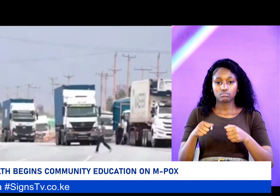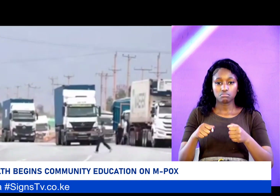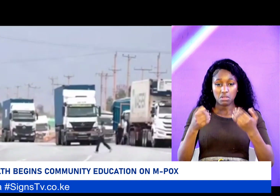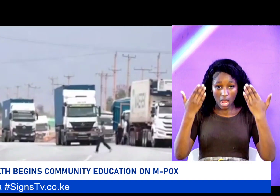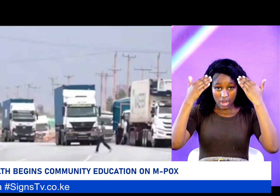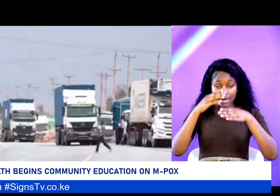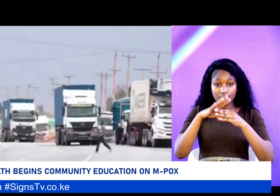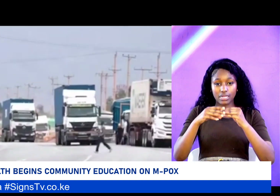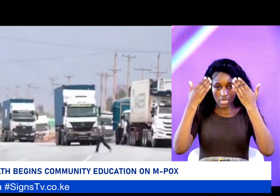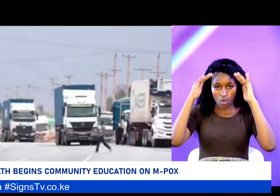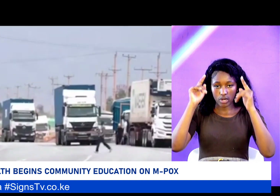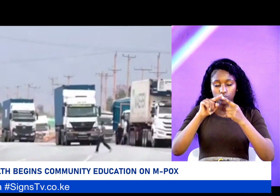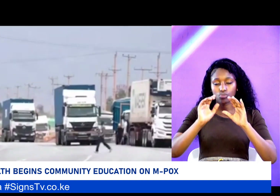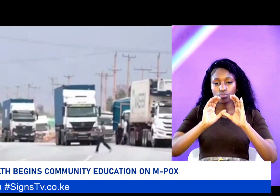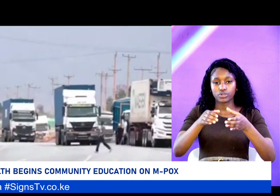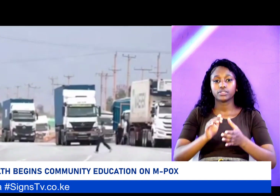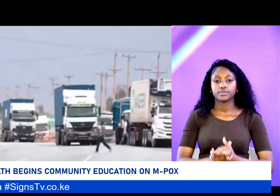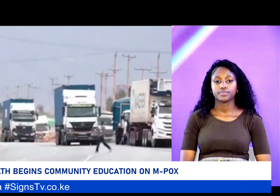kuhamasisha jamii.